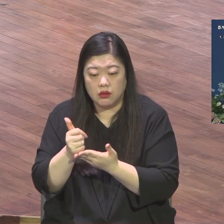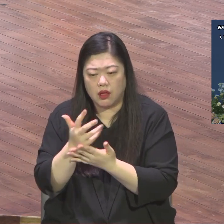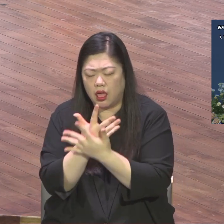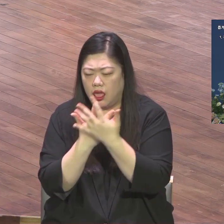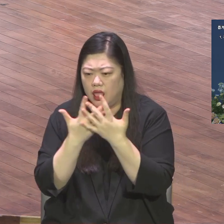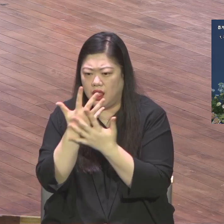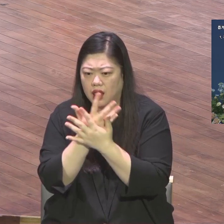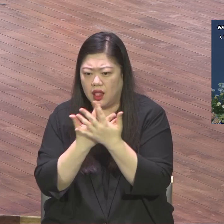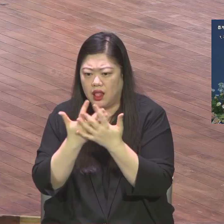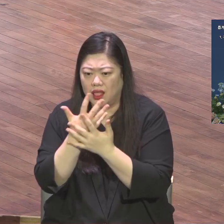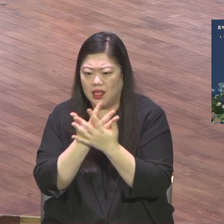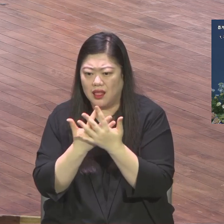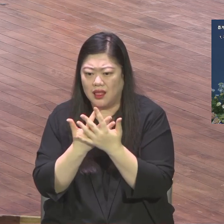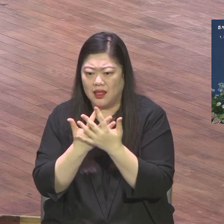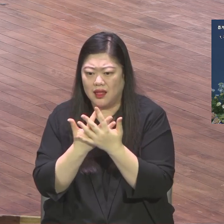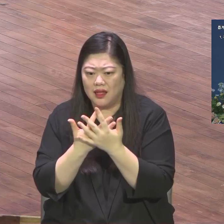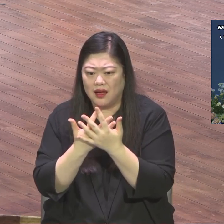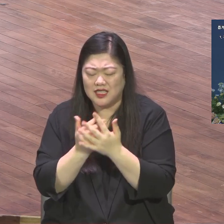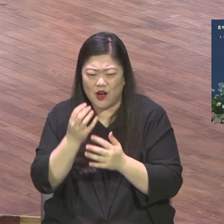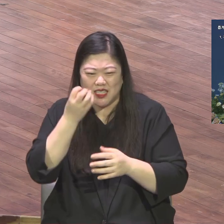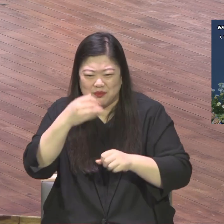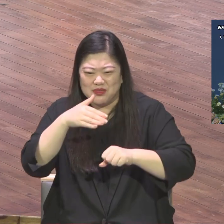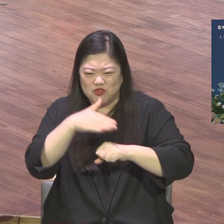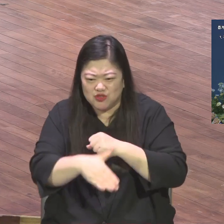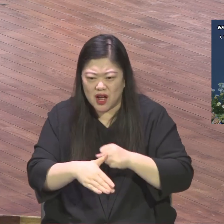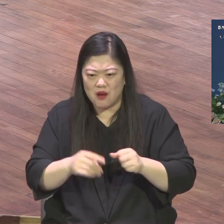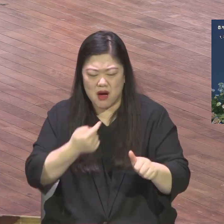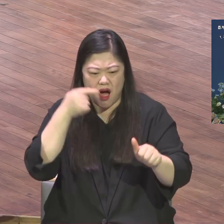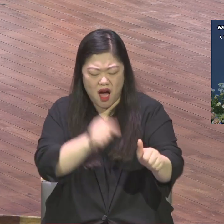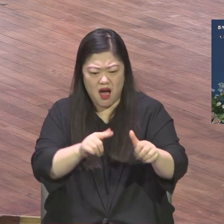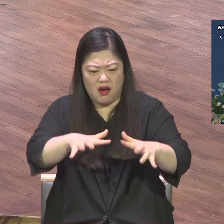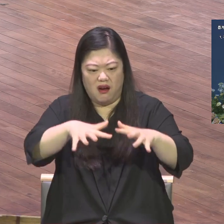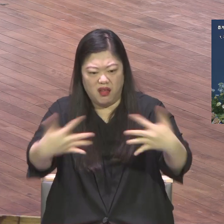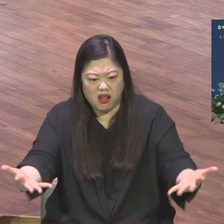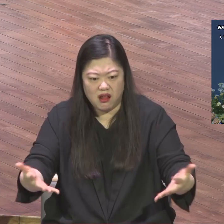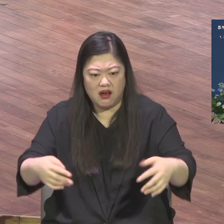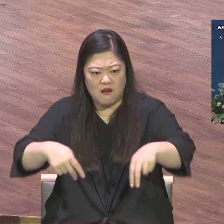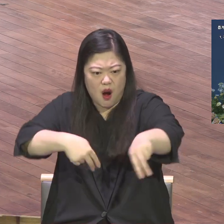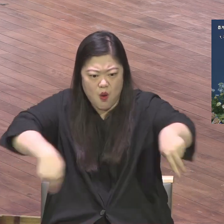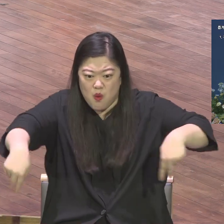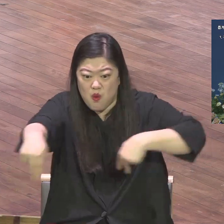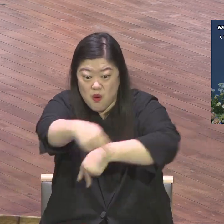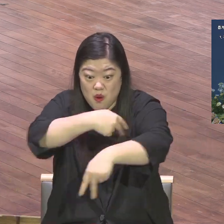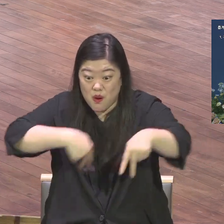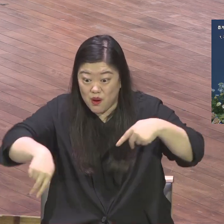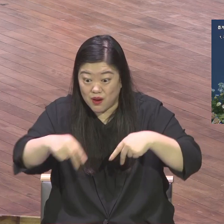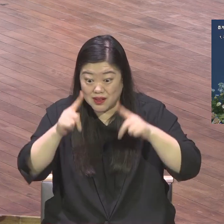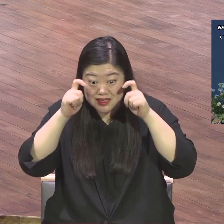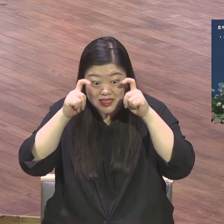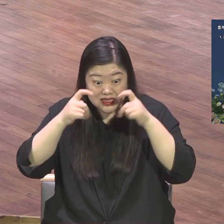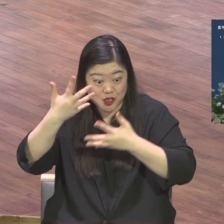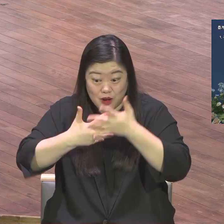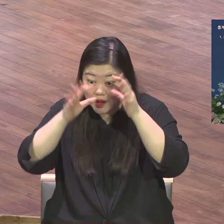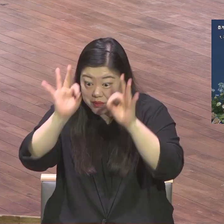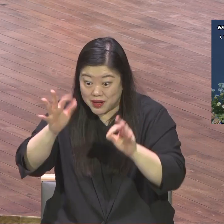몰라가지고 목사가 돼가지고 신비주의, 율법주의, 인본주의 가득 찬 이런 목회를 했어요.